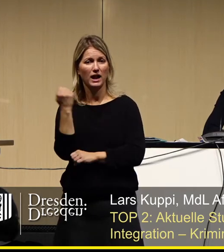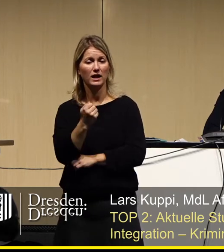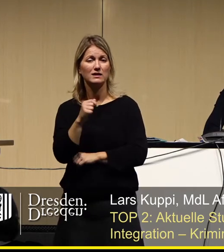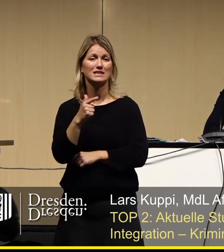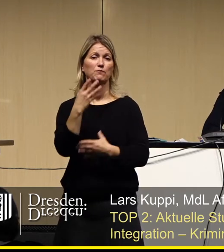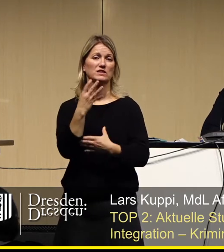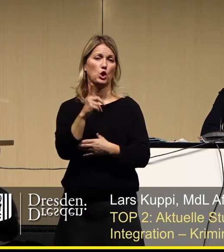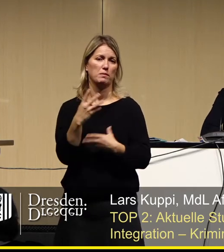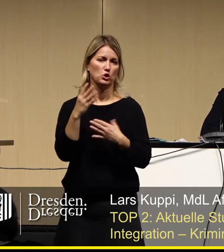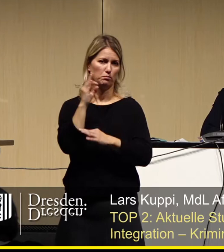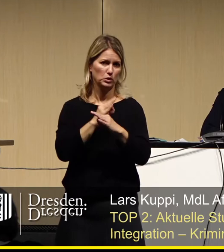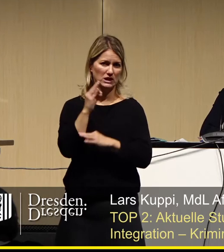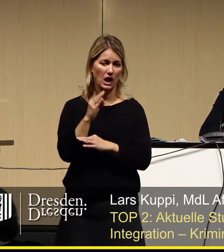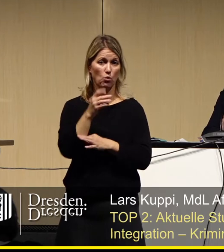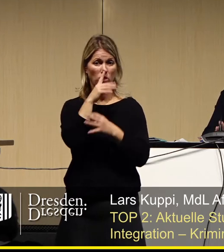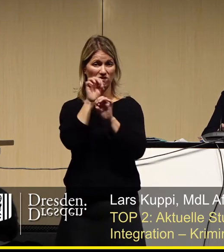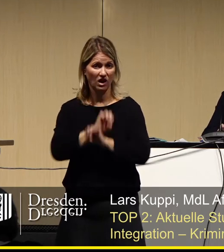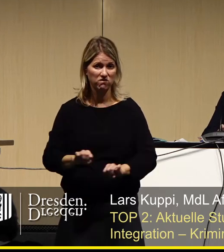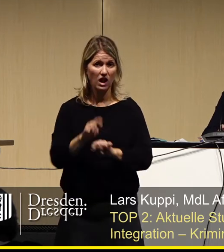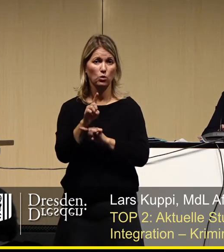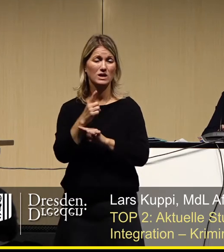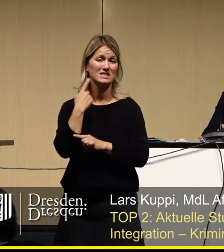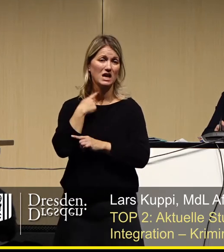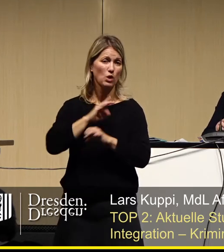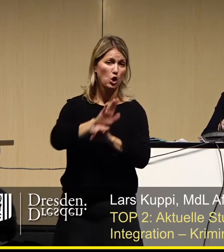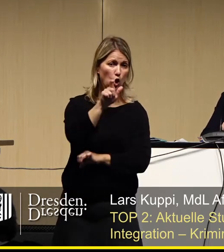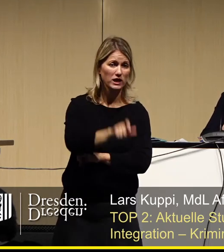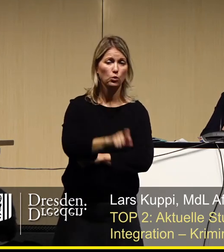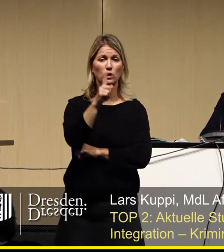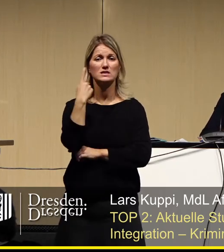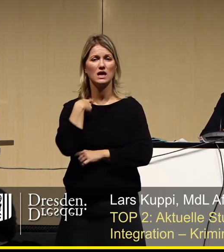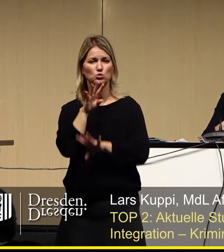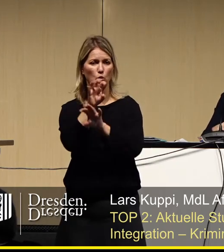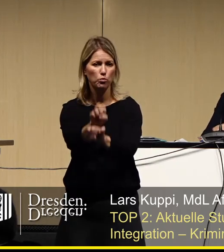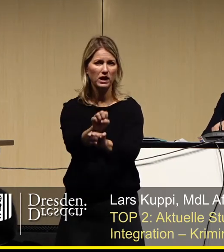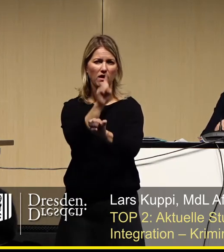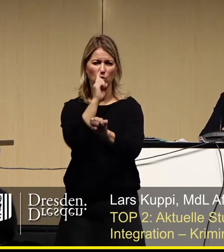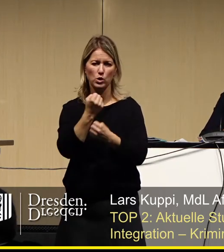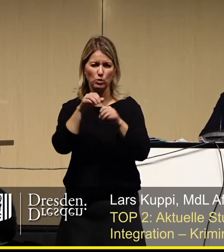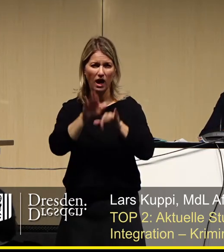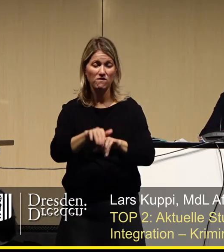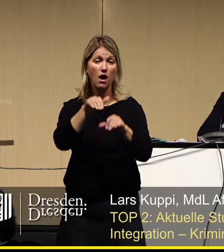47,96%. Vergewaltigung, sexuelle Nötigung und sexuelle Übergriffe im besonders schweren Fall